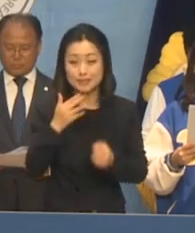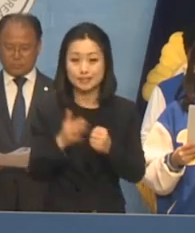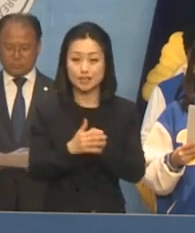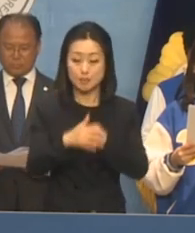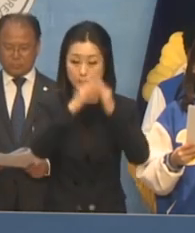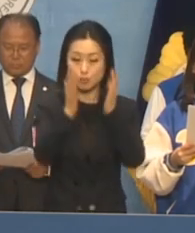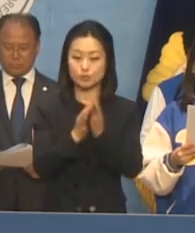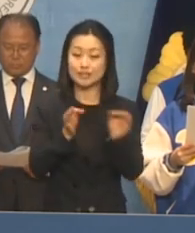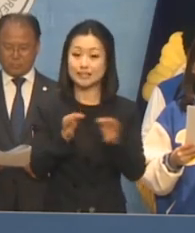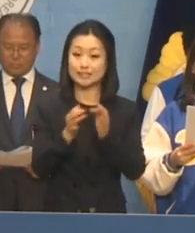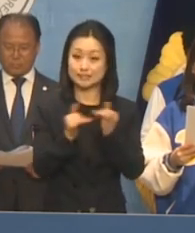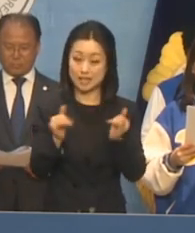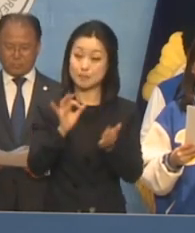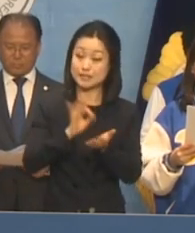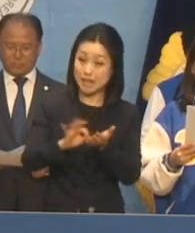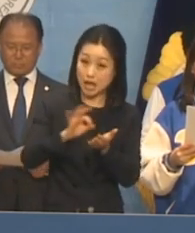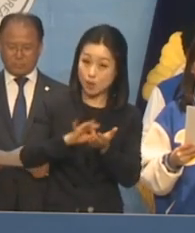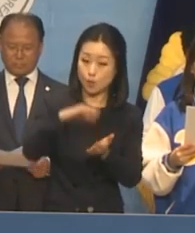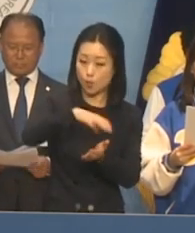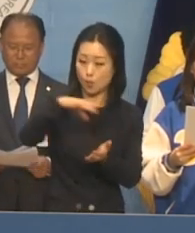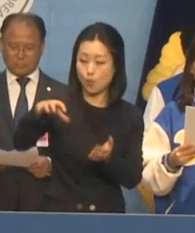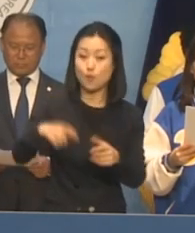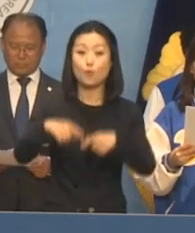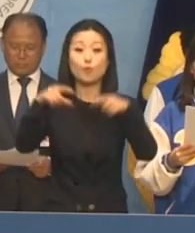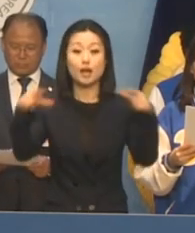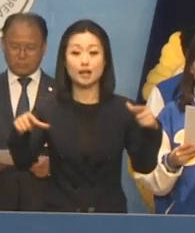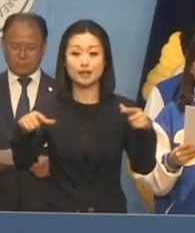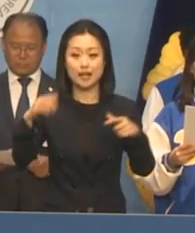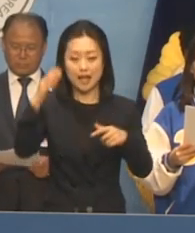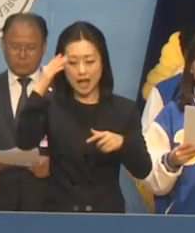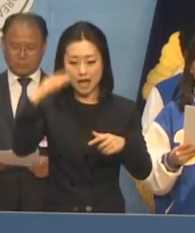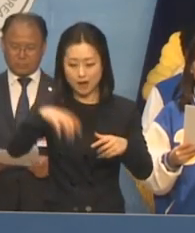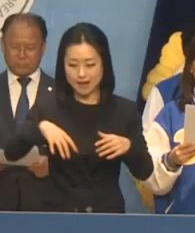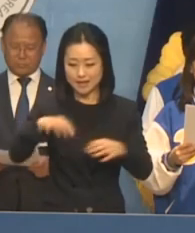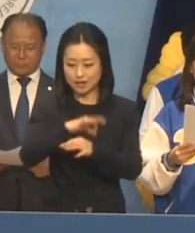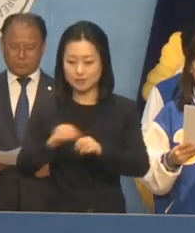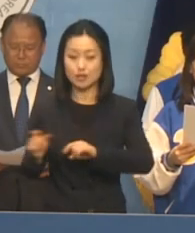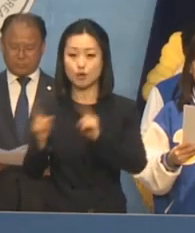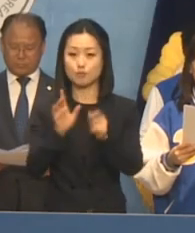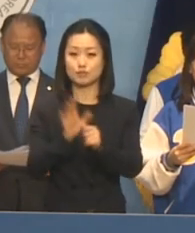모든 소상공인이 사용처를 더욱 확대해 내수 경기 회복을